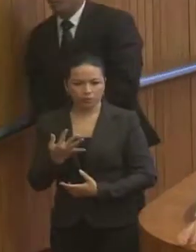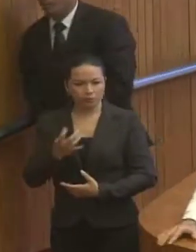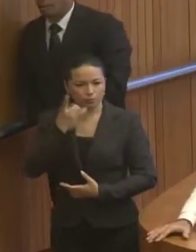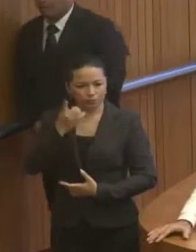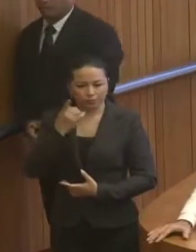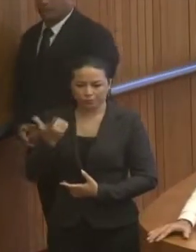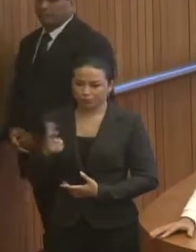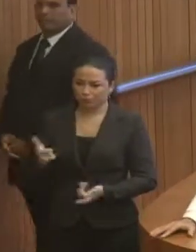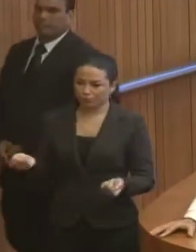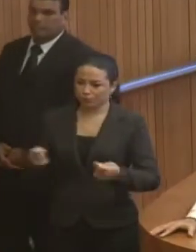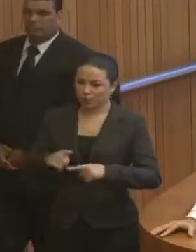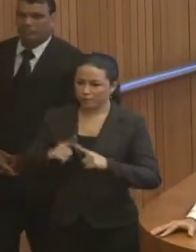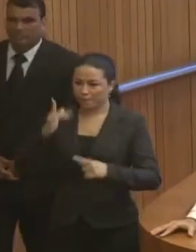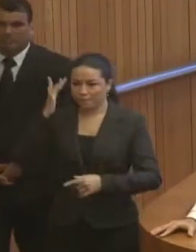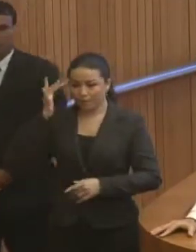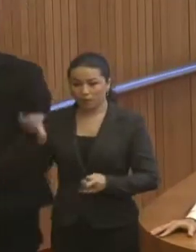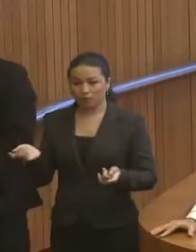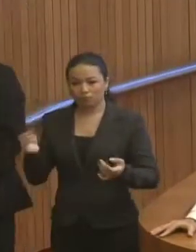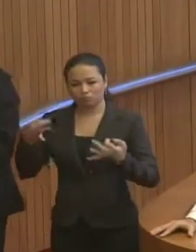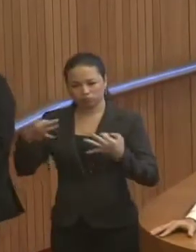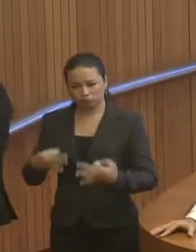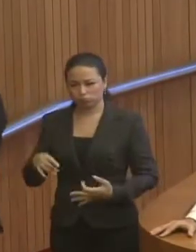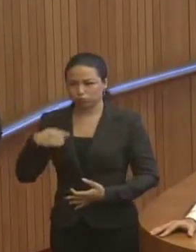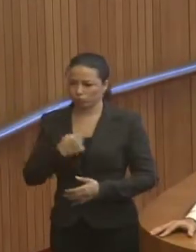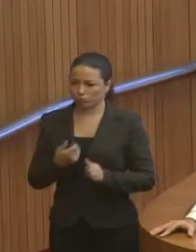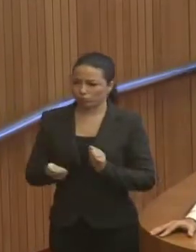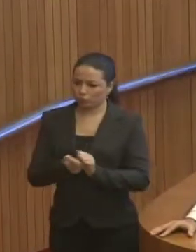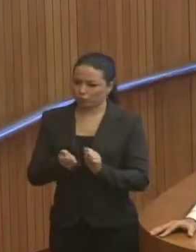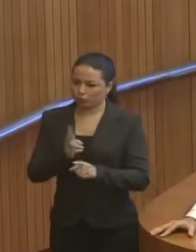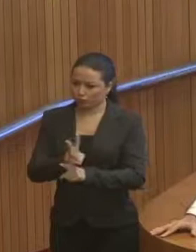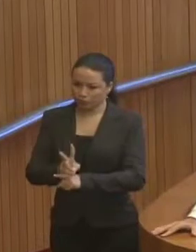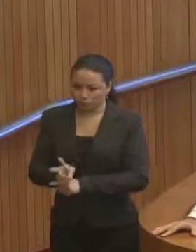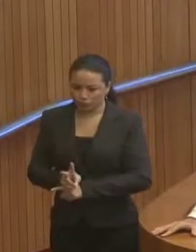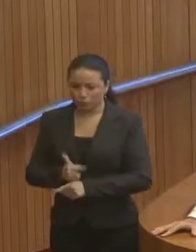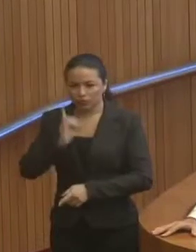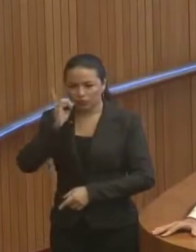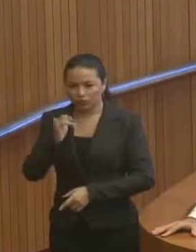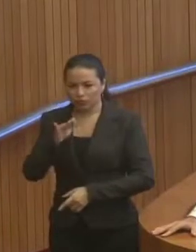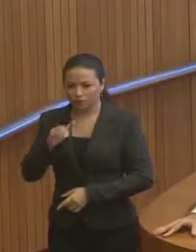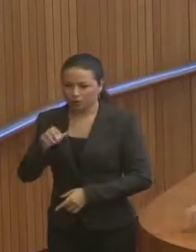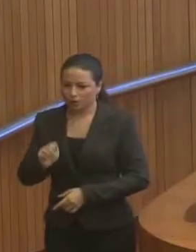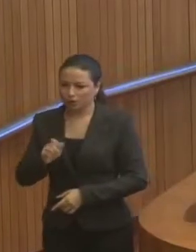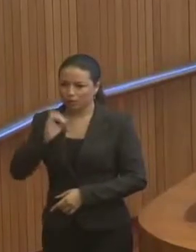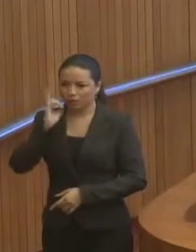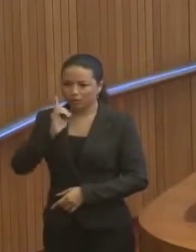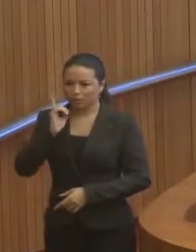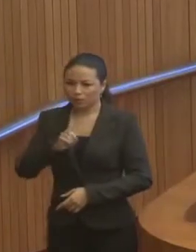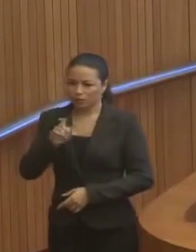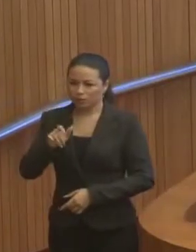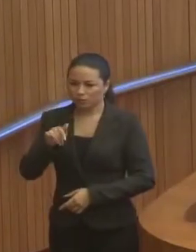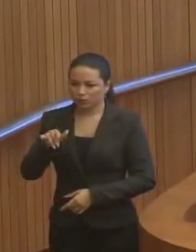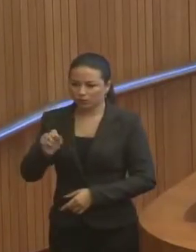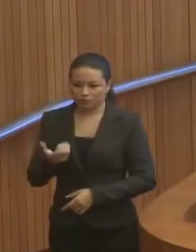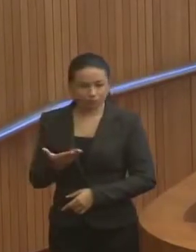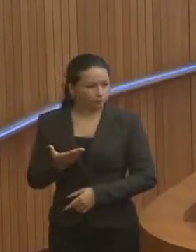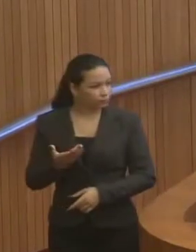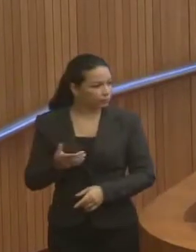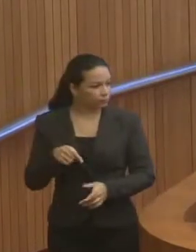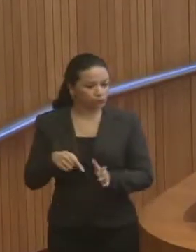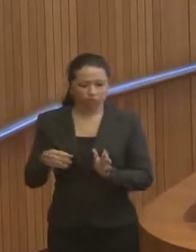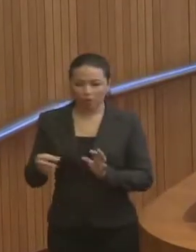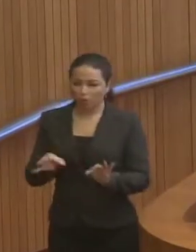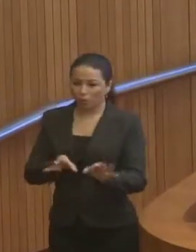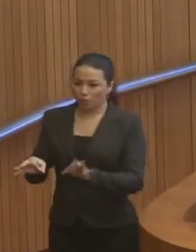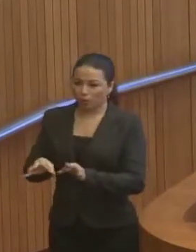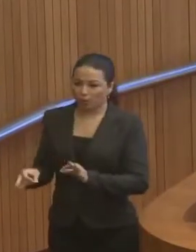com certeza, nós vamos estar juntos aqui, defendendo aqui, a deputada Francisca Primo aqui, o deputado Zé Carlos, vão estar defendendo essa emenda para